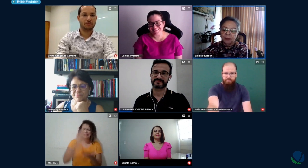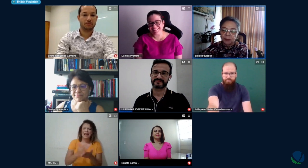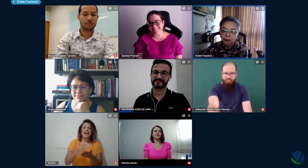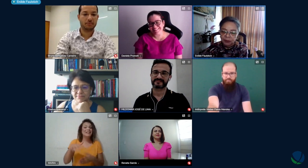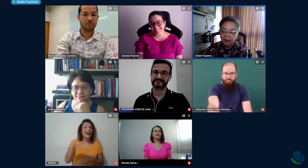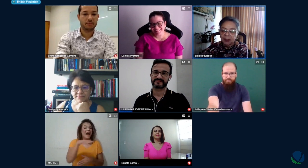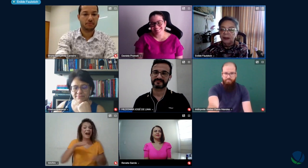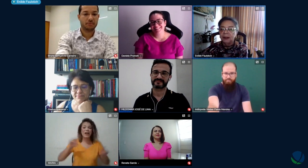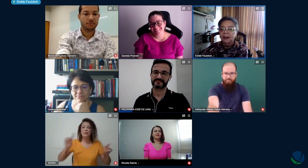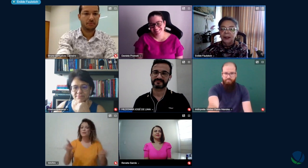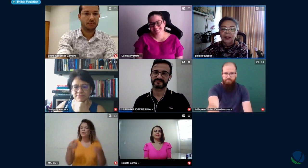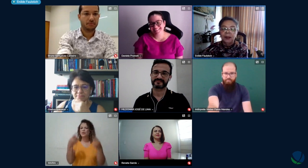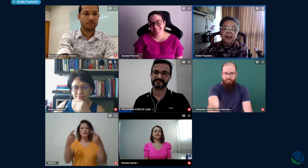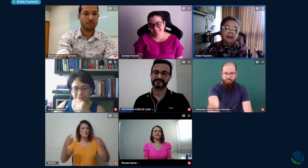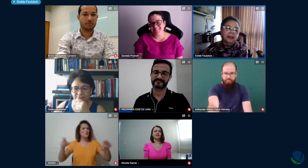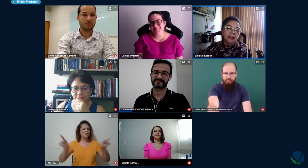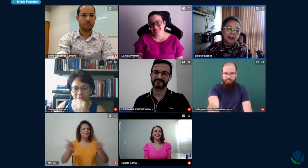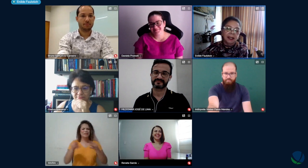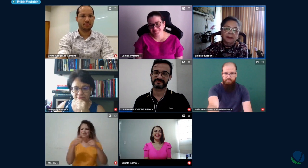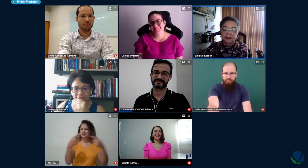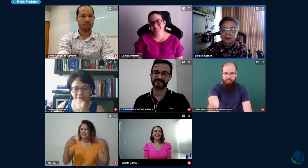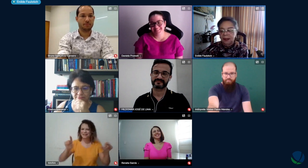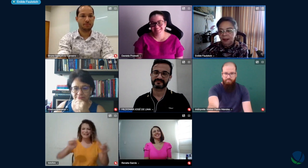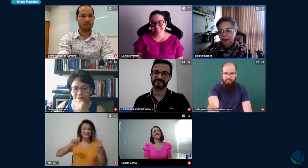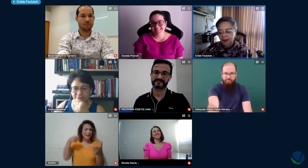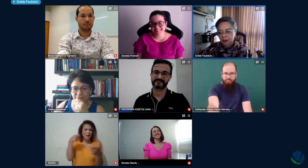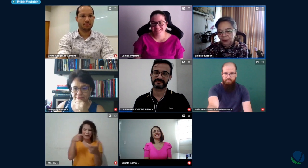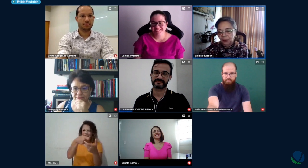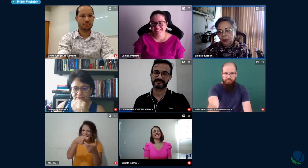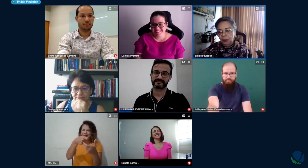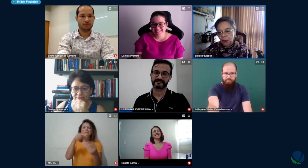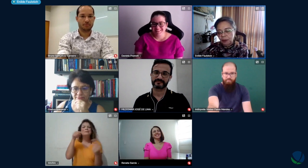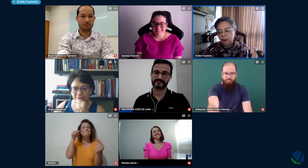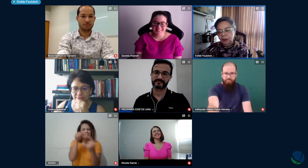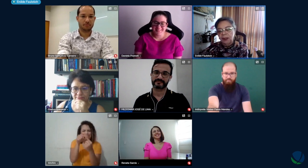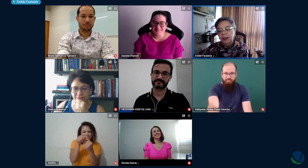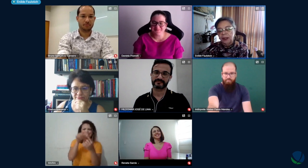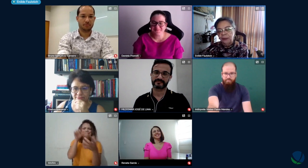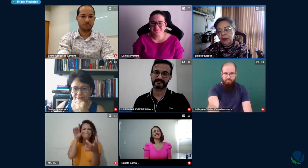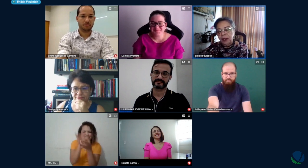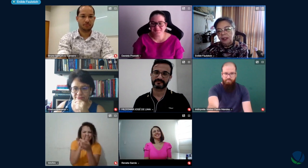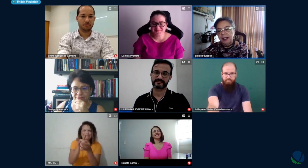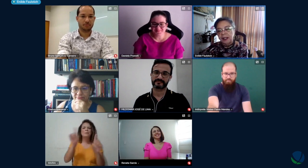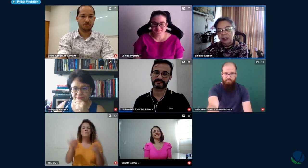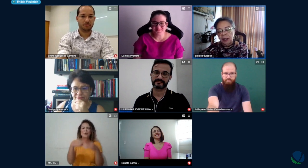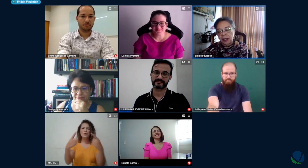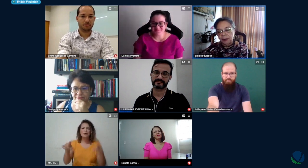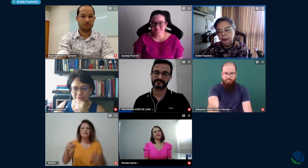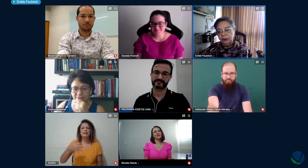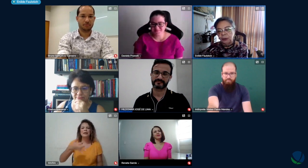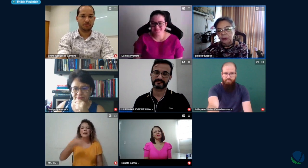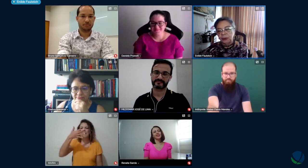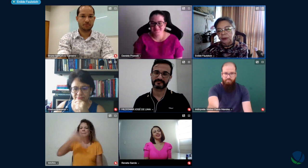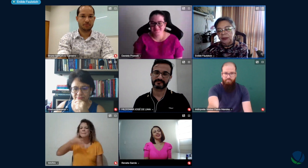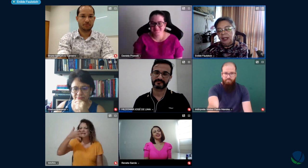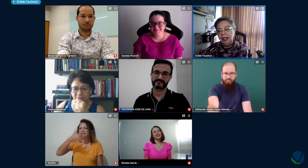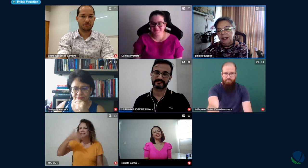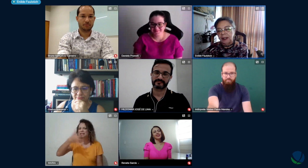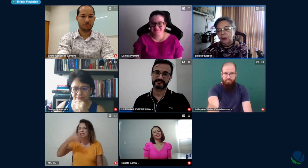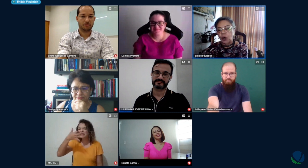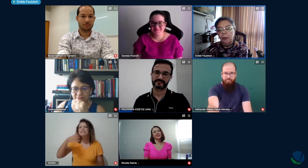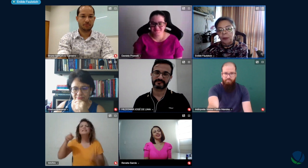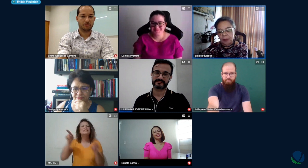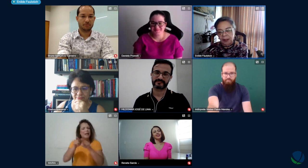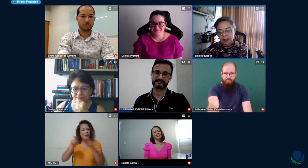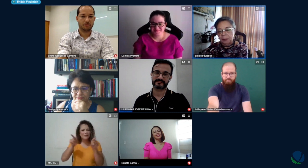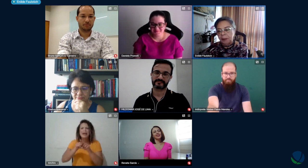termos da música. Messias foi o último, que fez-se na externo da